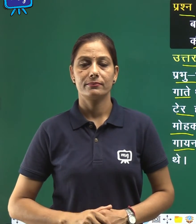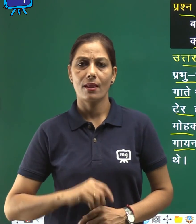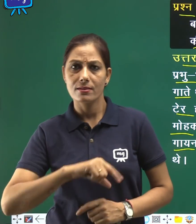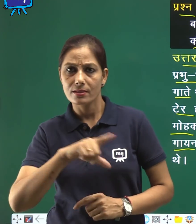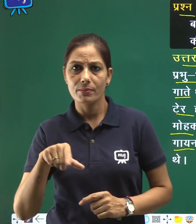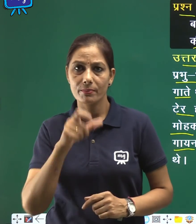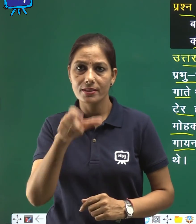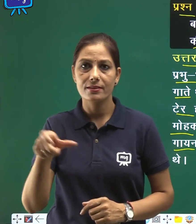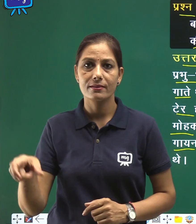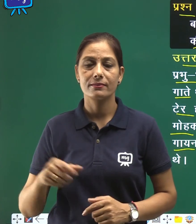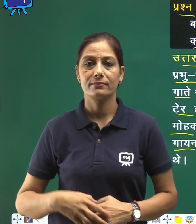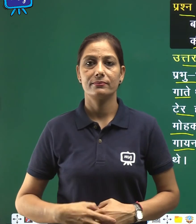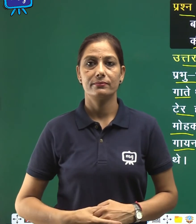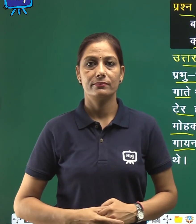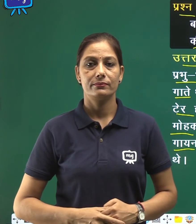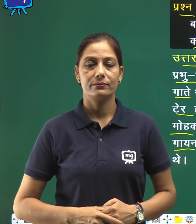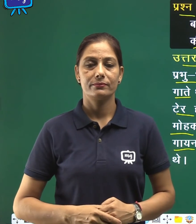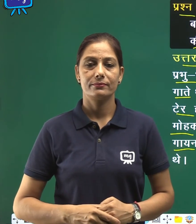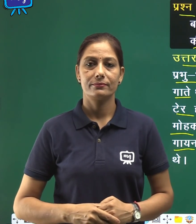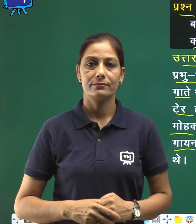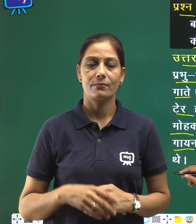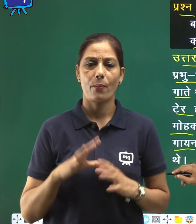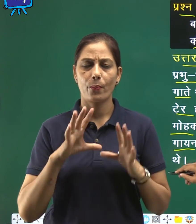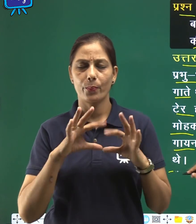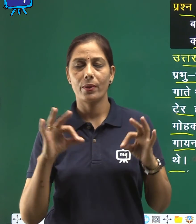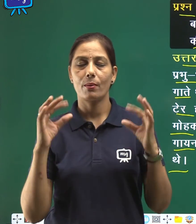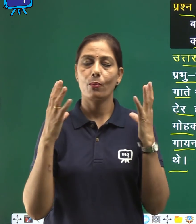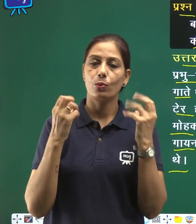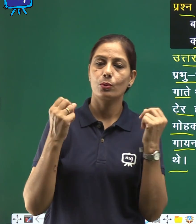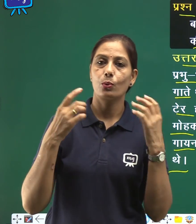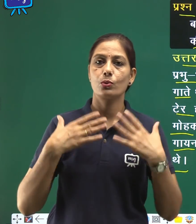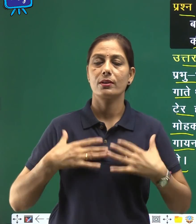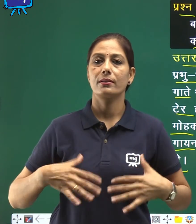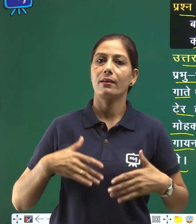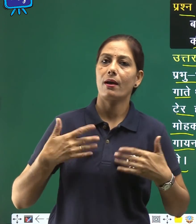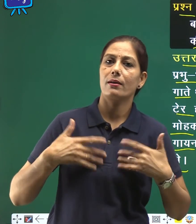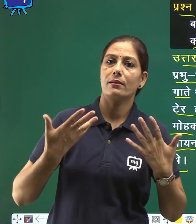सभी लोग मुग्ध हो जाते थे।